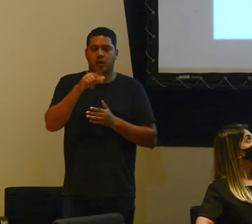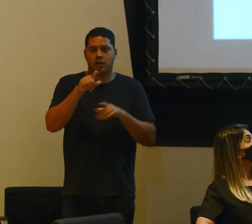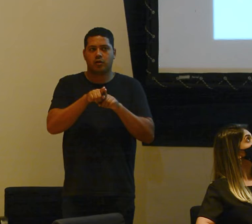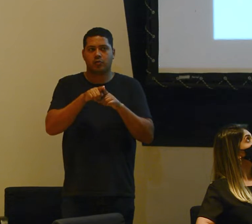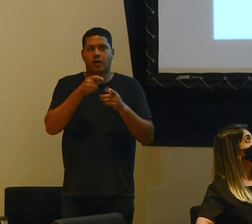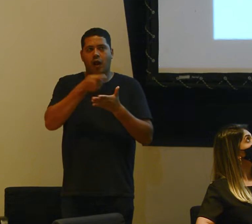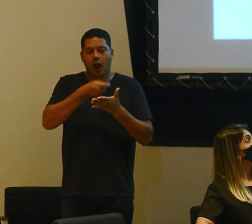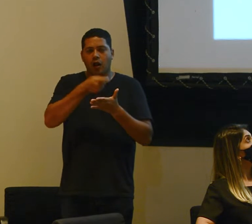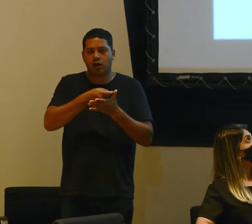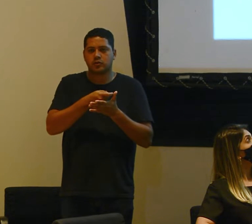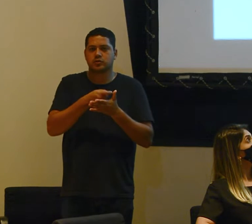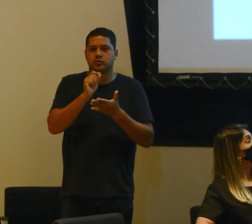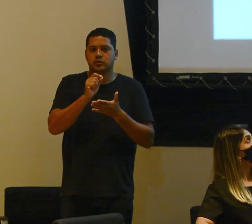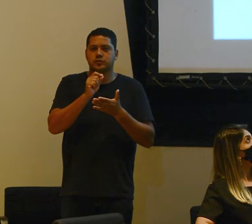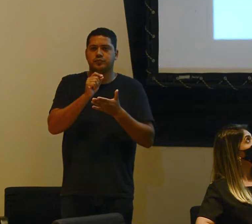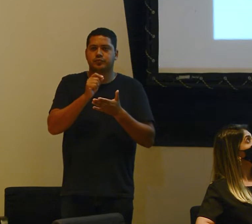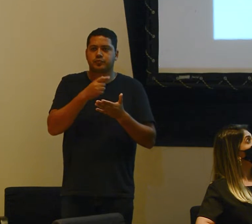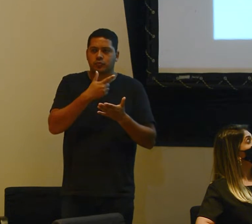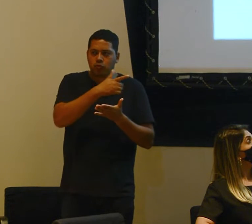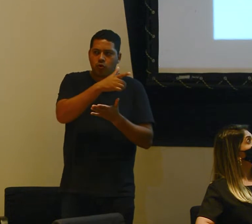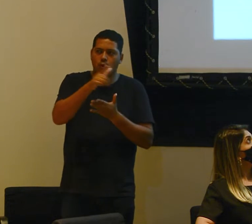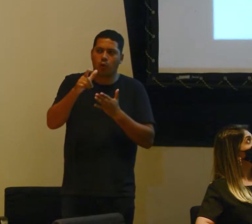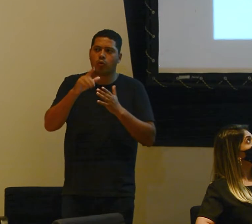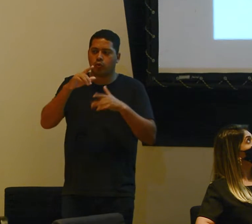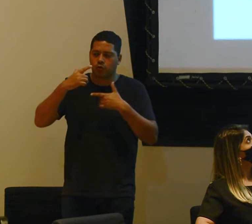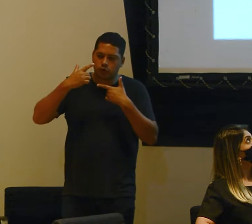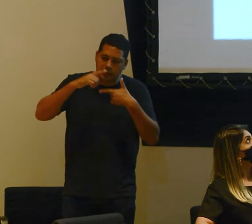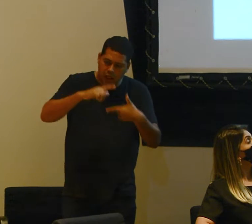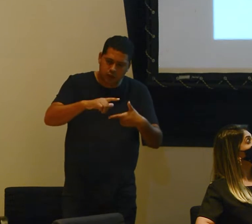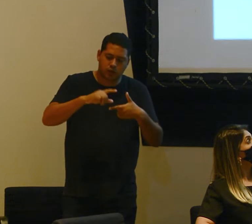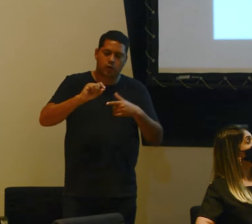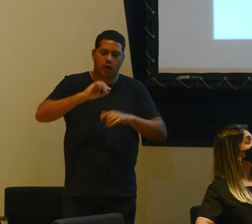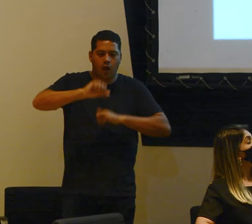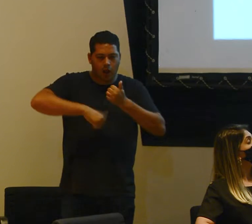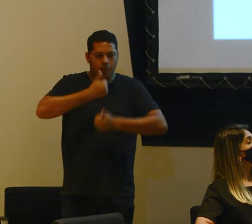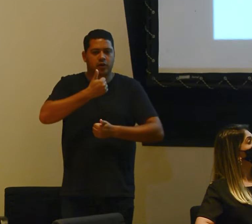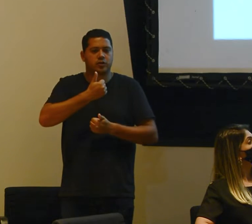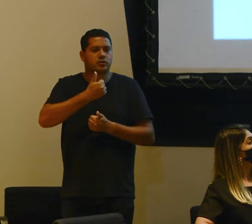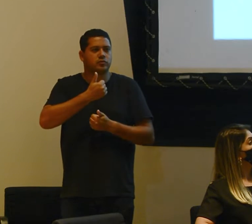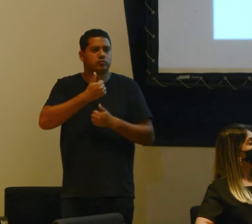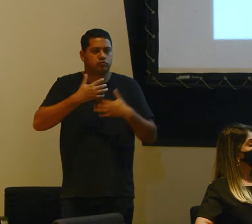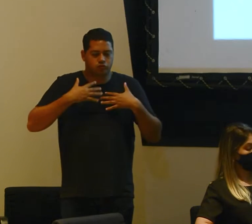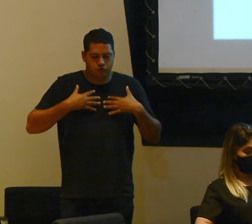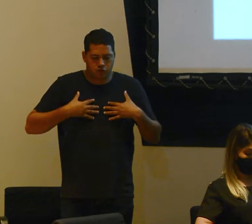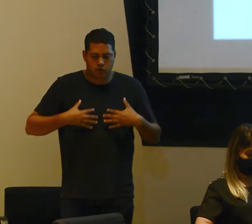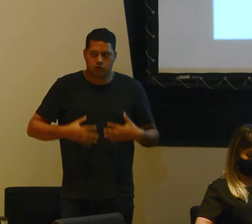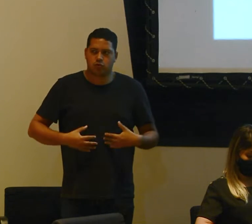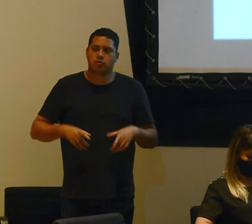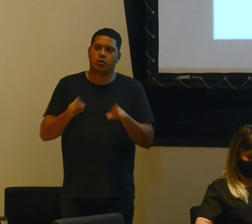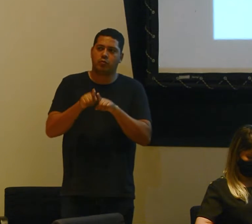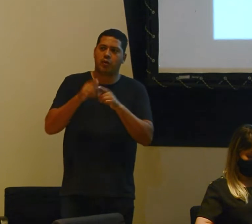A ecoterapia garante, por meio de seus mecanismos de ação, reabilitação, tanto em aspectos físicos,